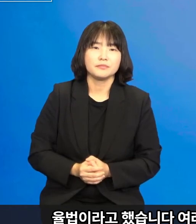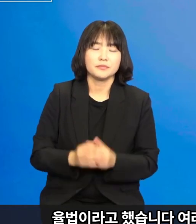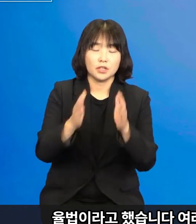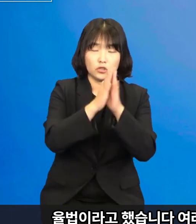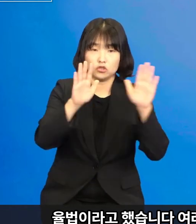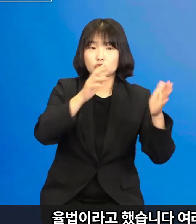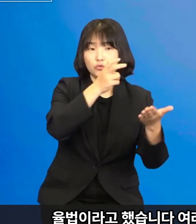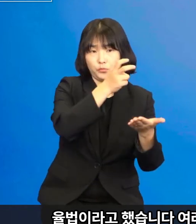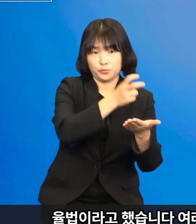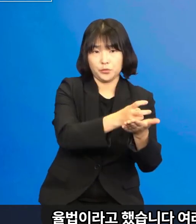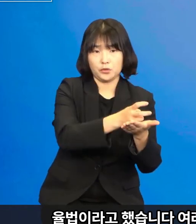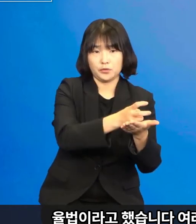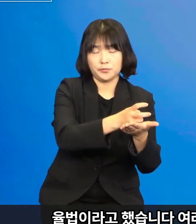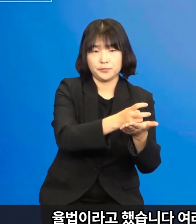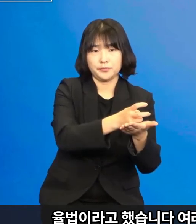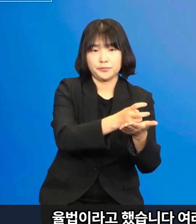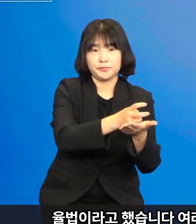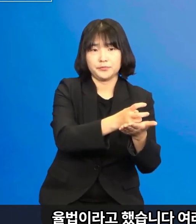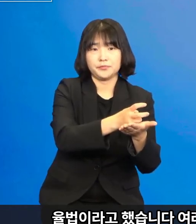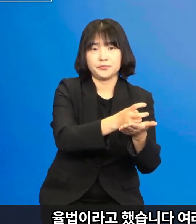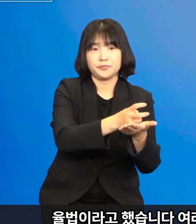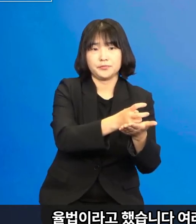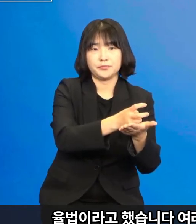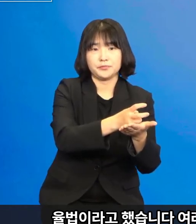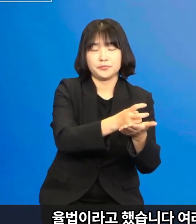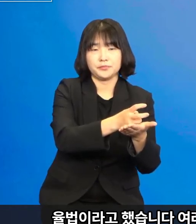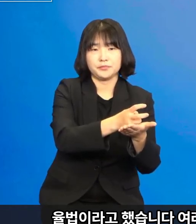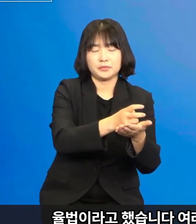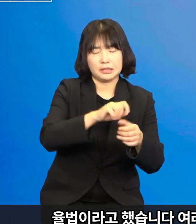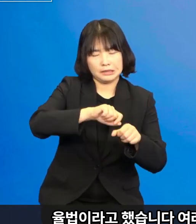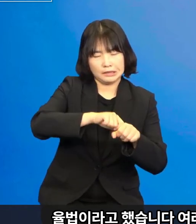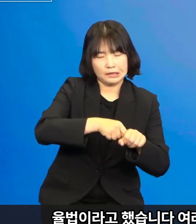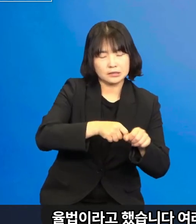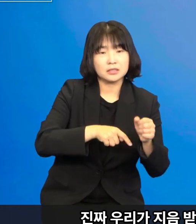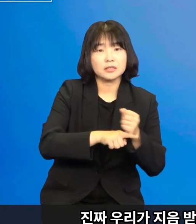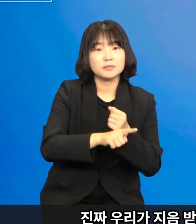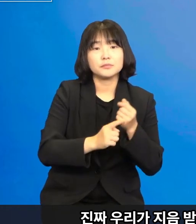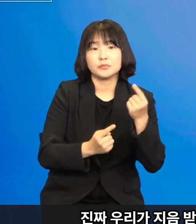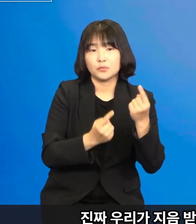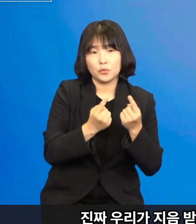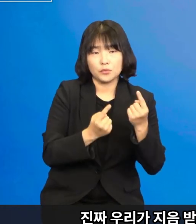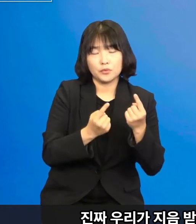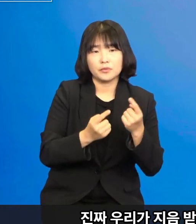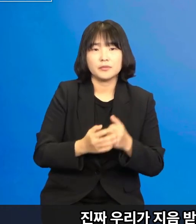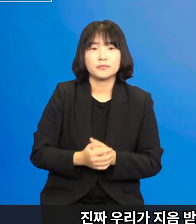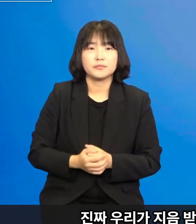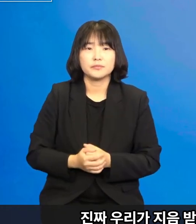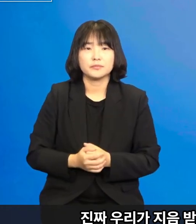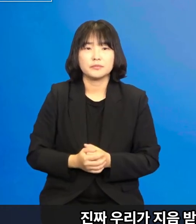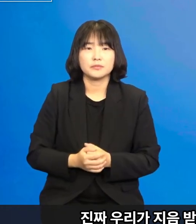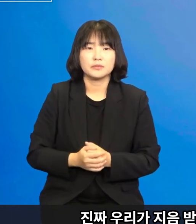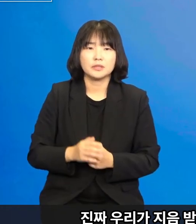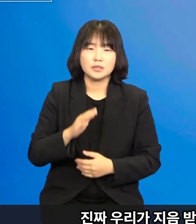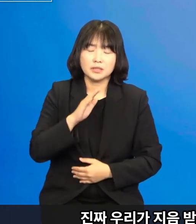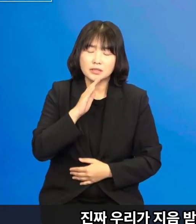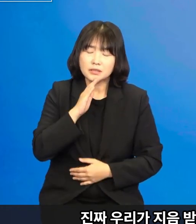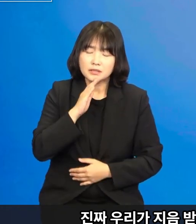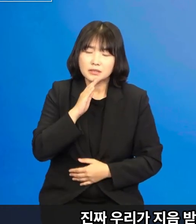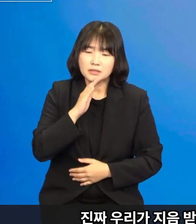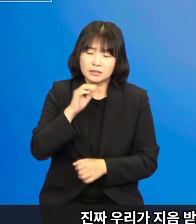율법이라고 했습니다, 여러분. 이거 뭐 어떤 강제적인 그런 의미보다 진짜 우리가 지음받은 대로